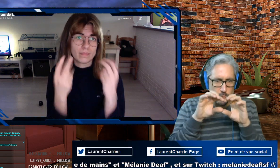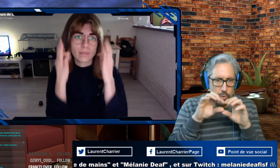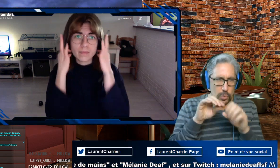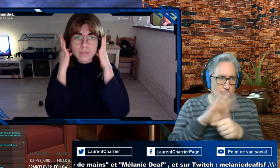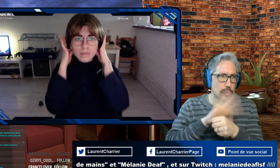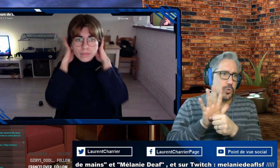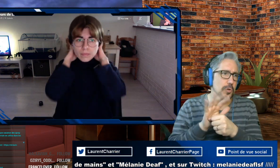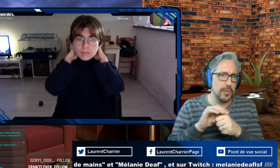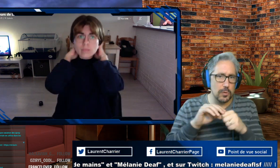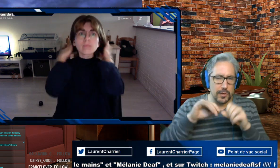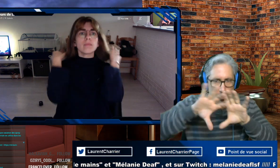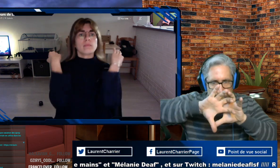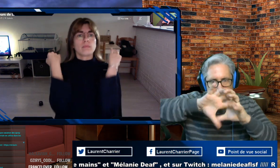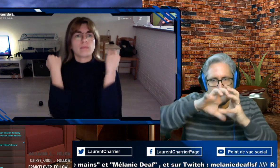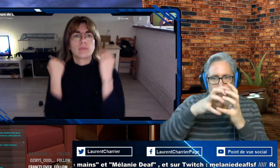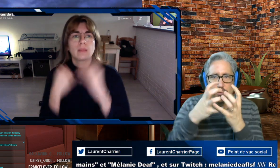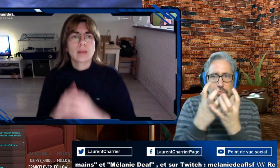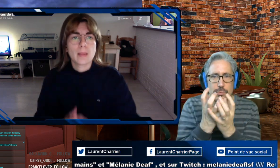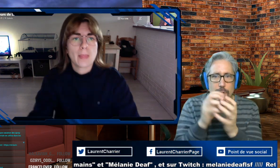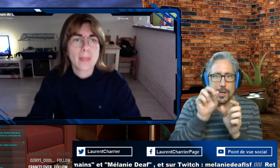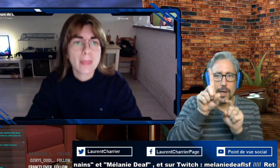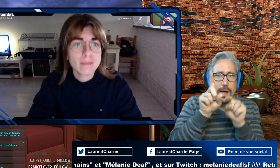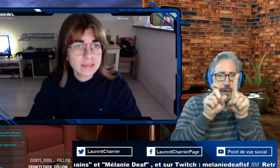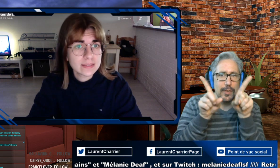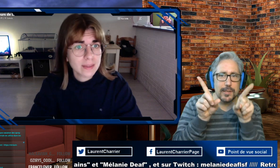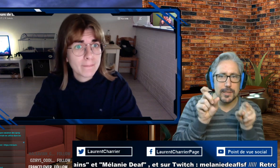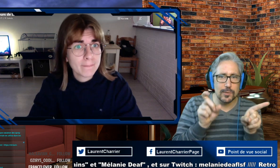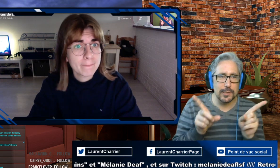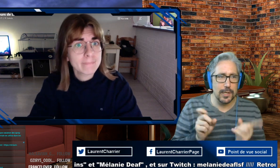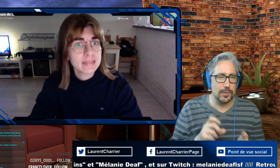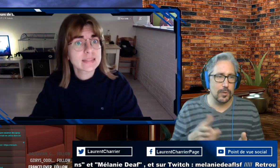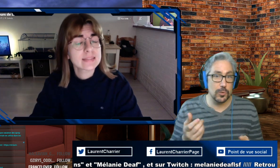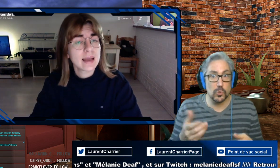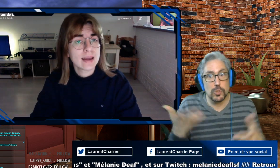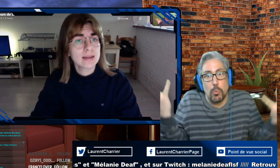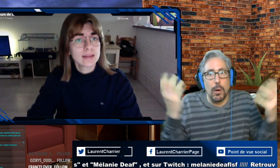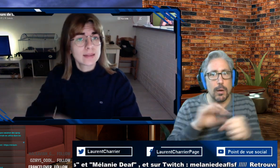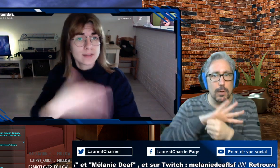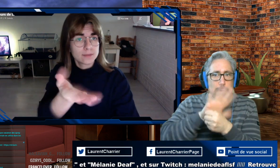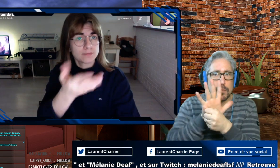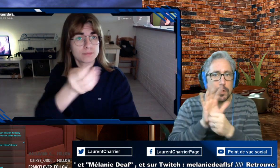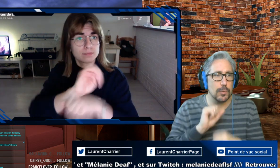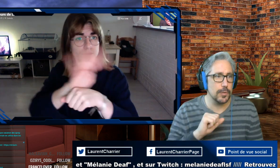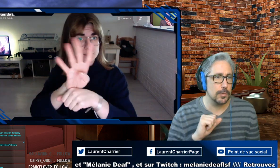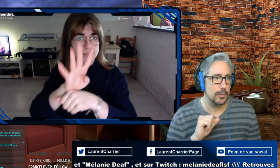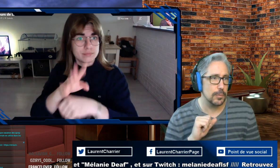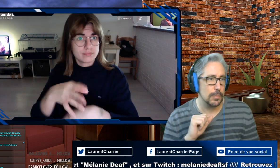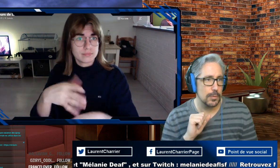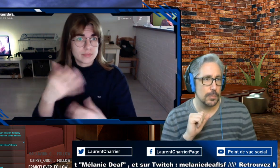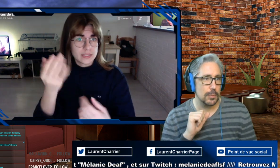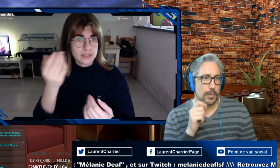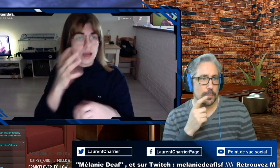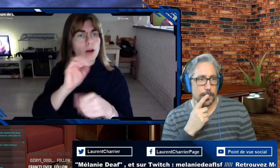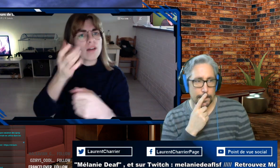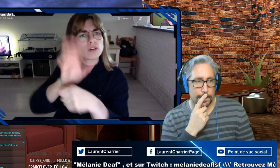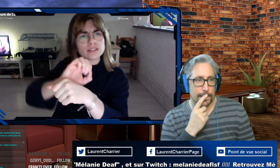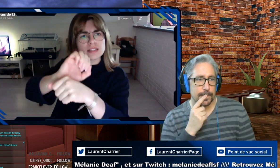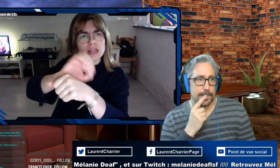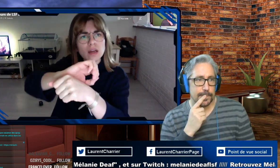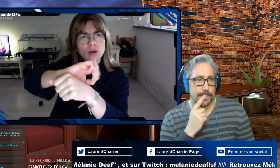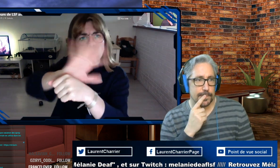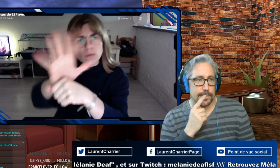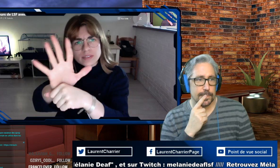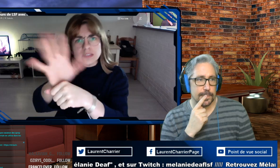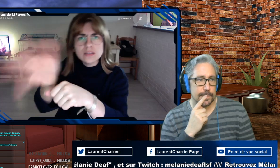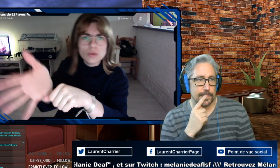photos du Covid, en fait. On voyait, c'était une boule avec des antennes. Ils se sont dit, voilà, Covid. Avant,